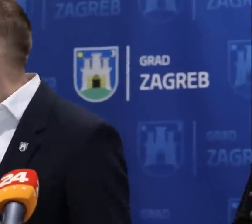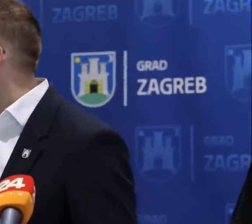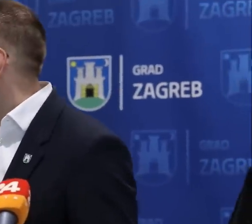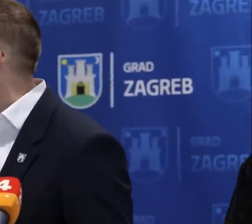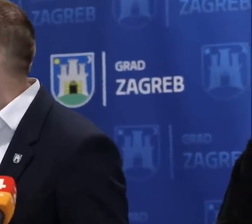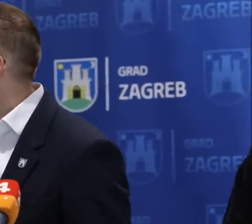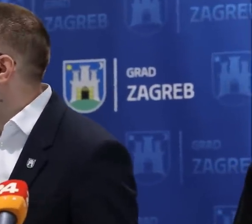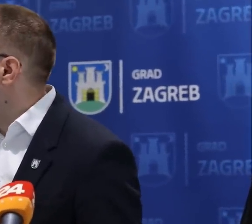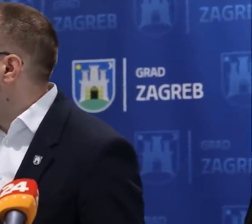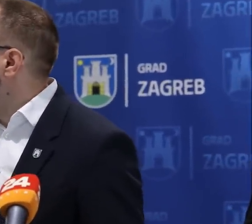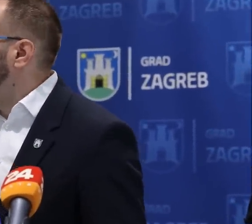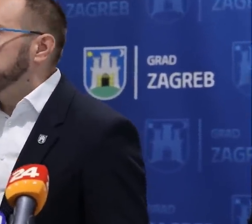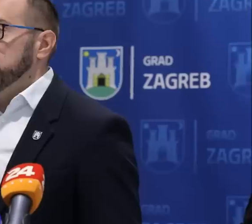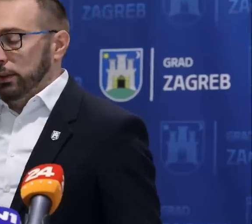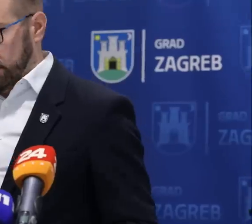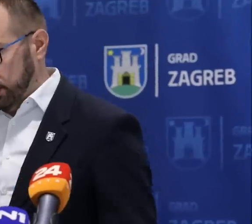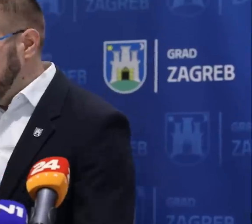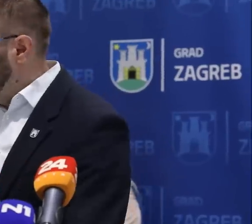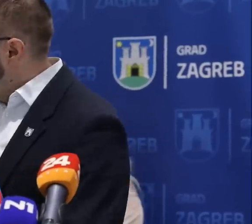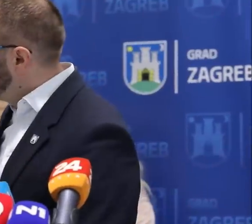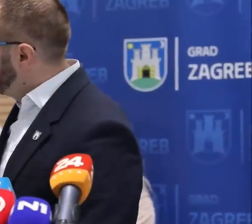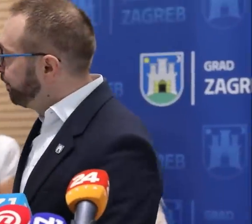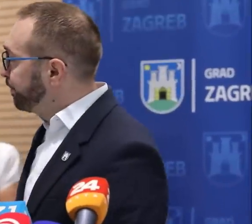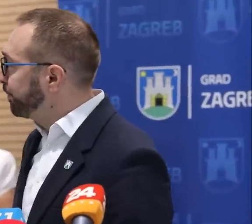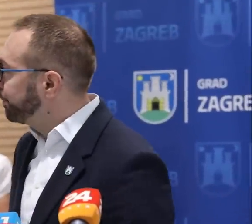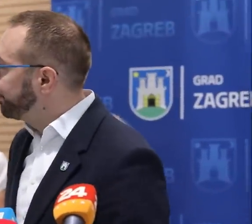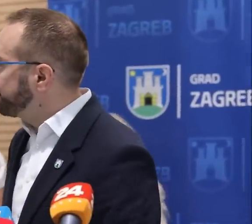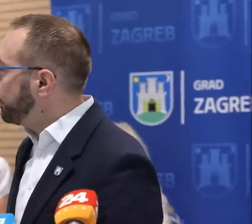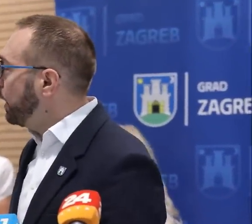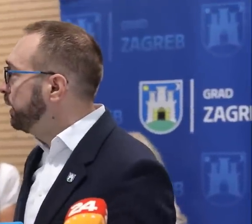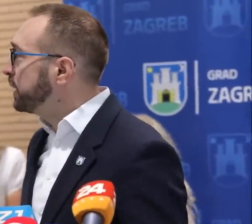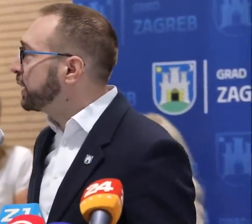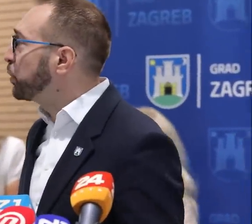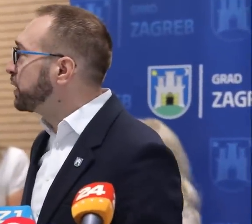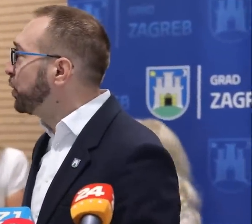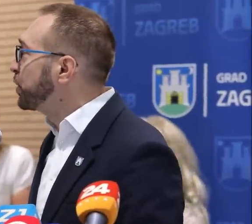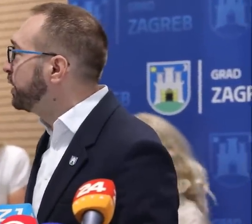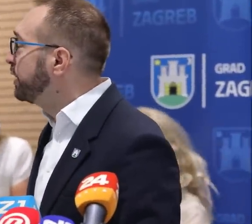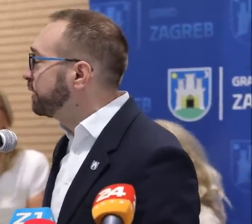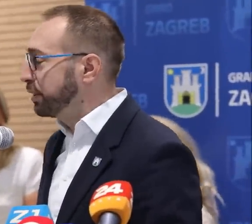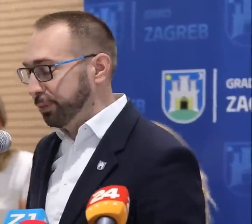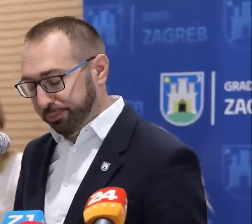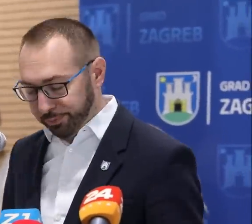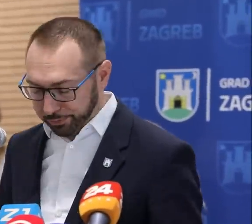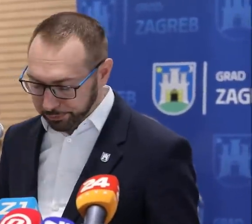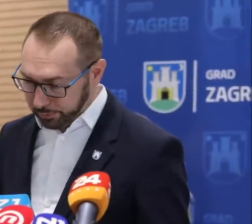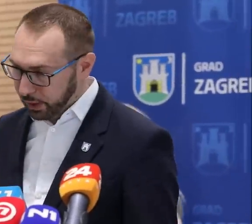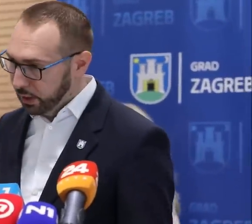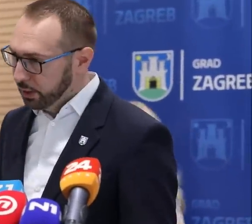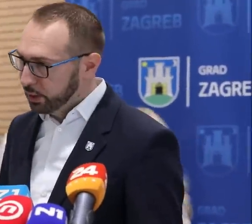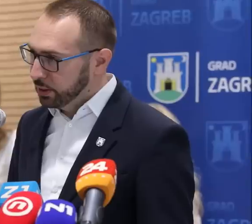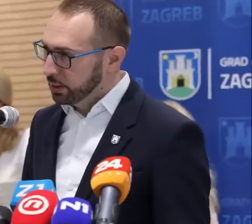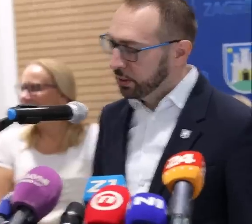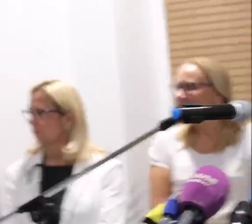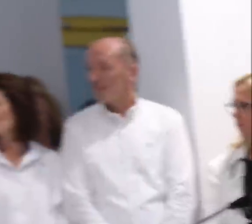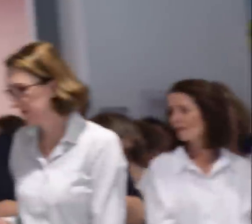Gospodine Tomašević, imam pitanje jedno za vas, ako smijem. Ako građani smiju vas pitati. Vi ste prije izbora ste govorili o